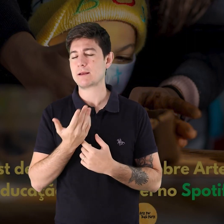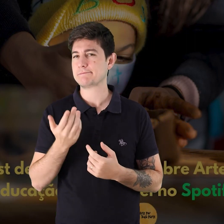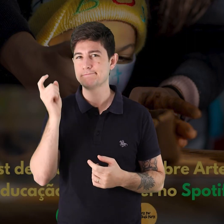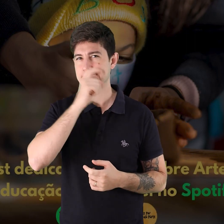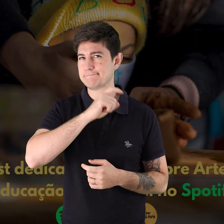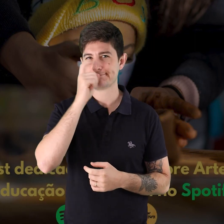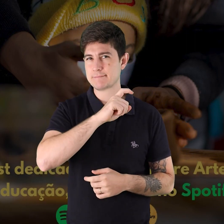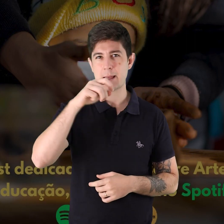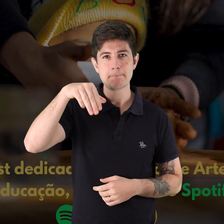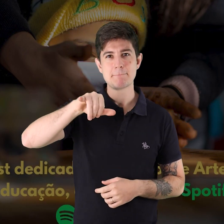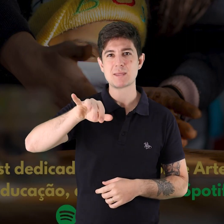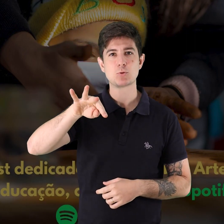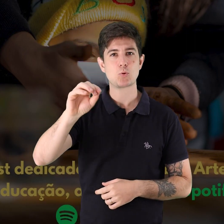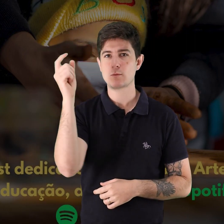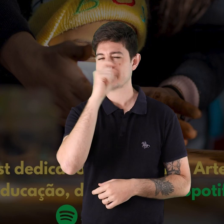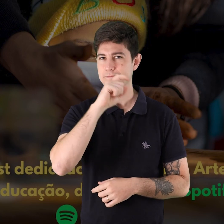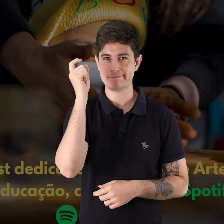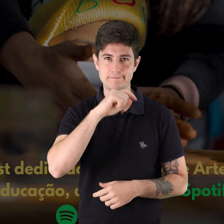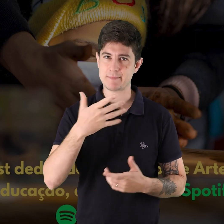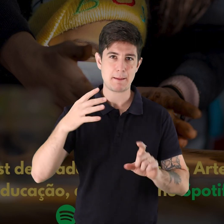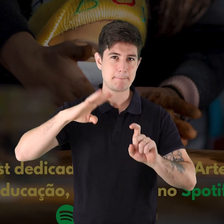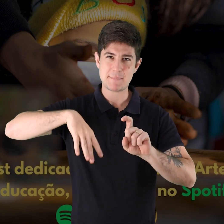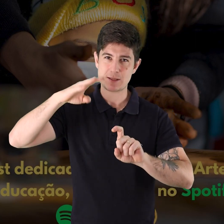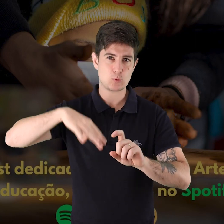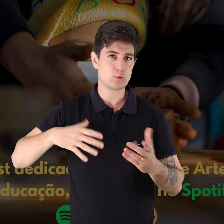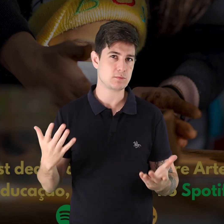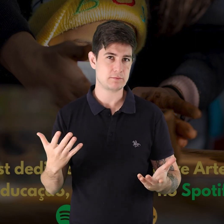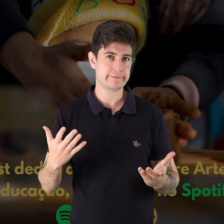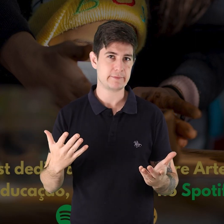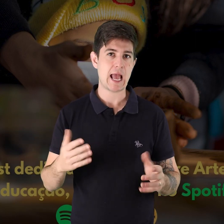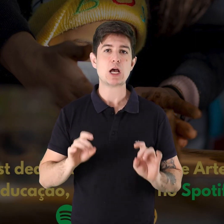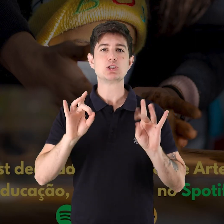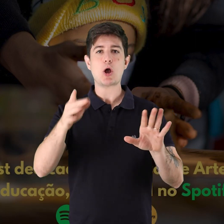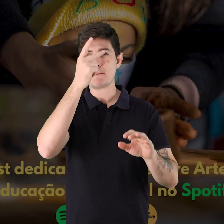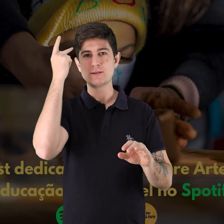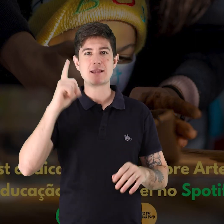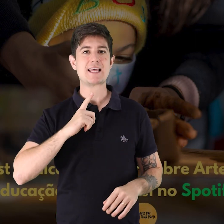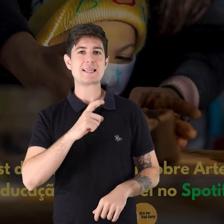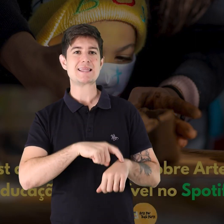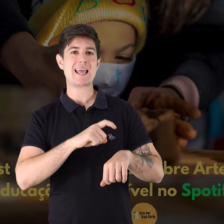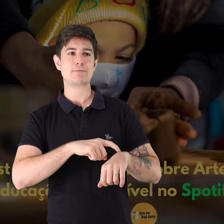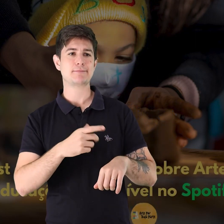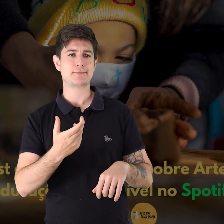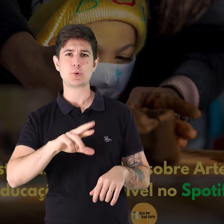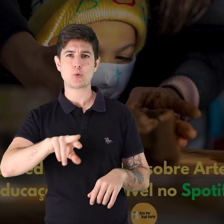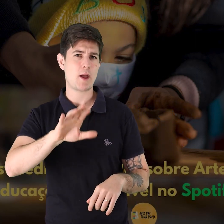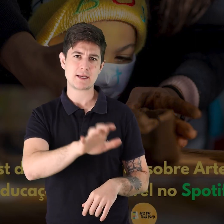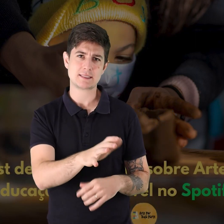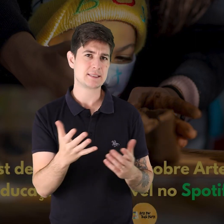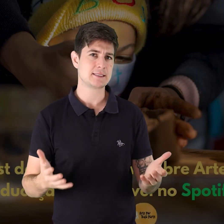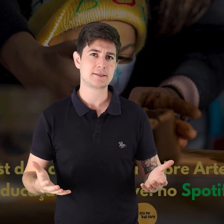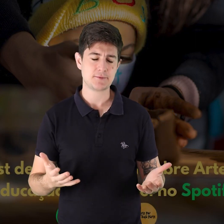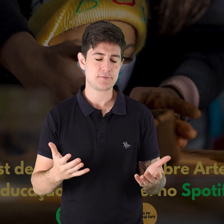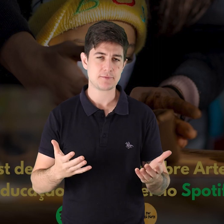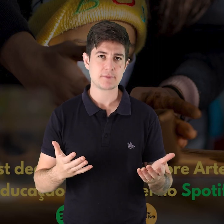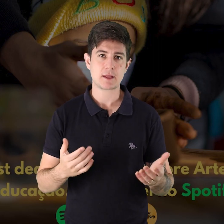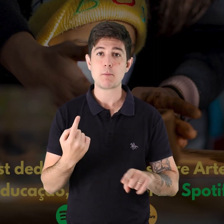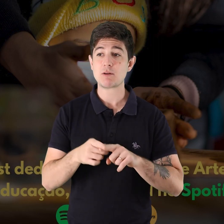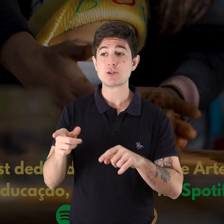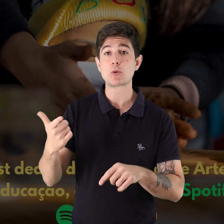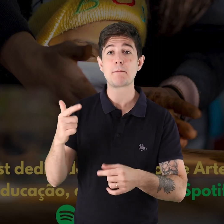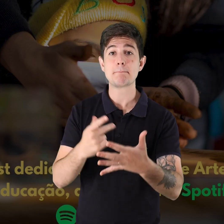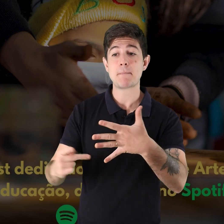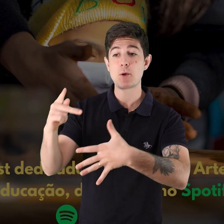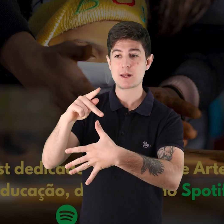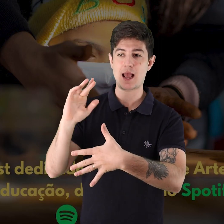isso é mito. São mitos do autocuidado. Falar que, olha, não, é para quem tem tempo. Né? Tem gente que fala assim,